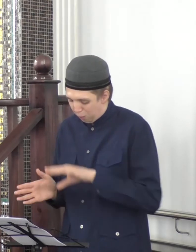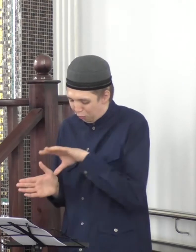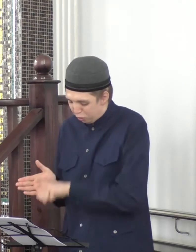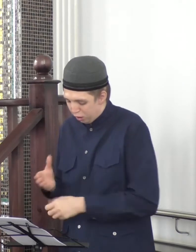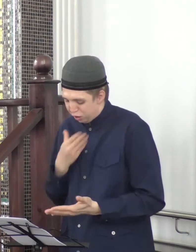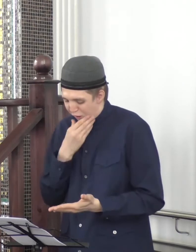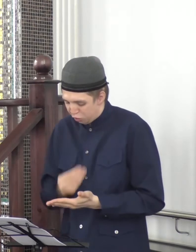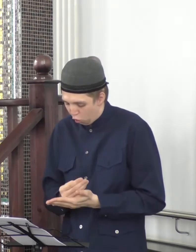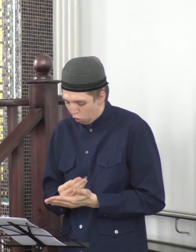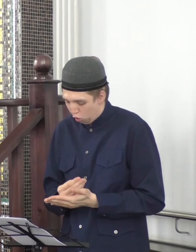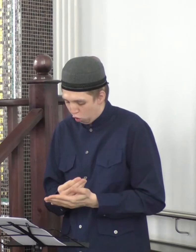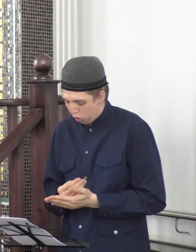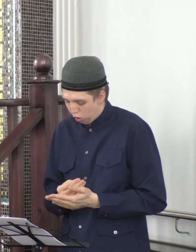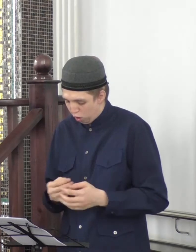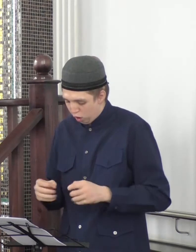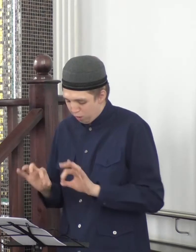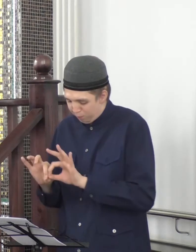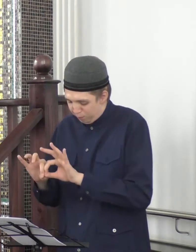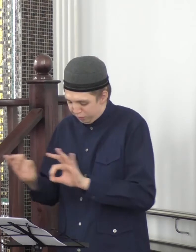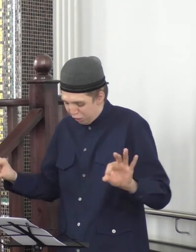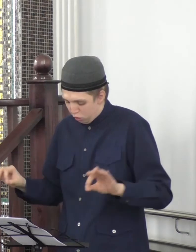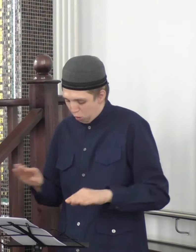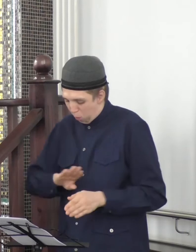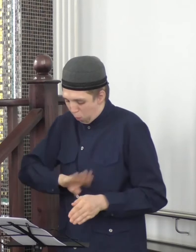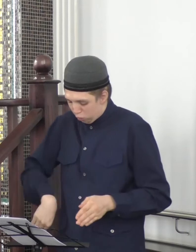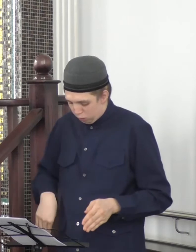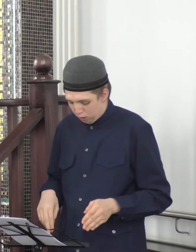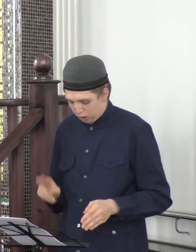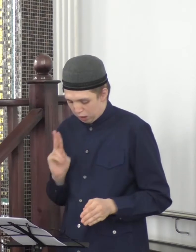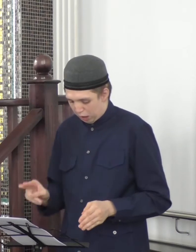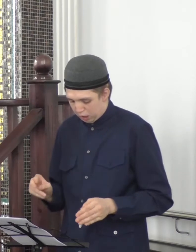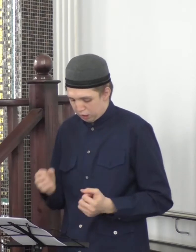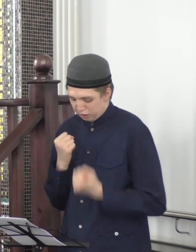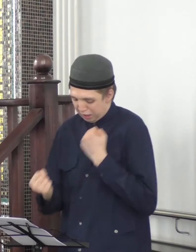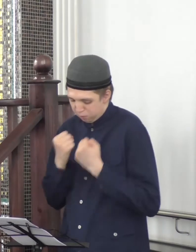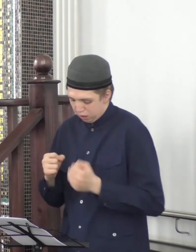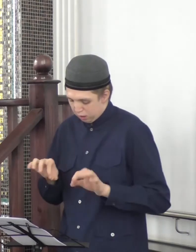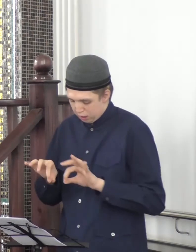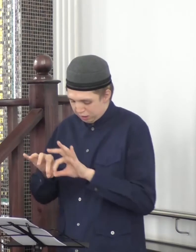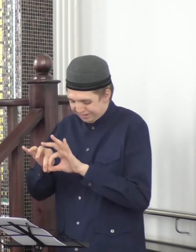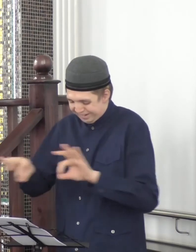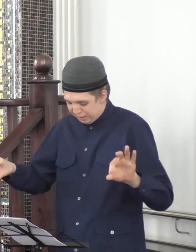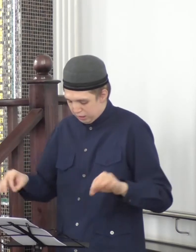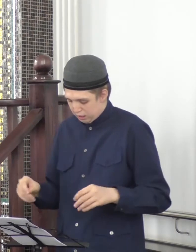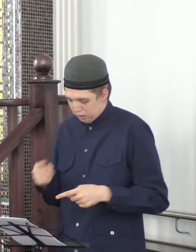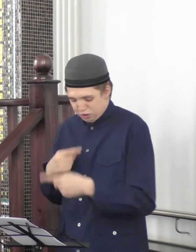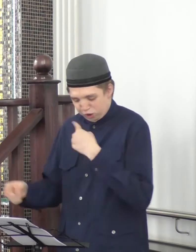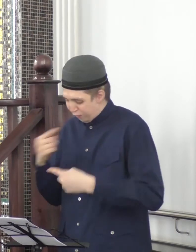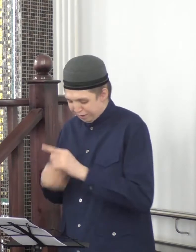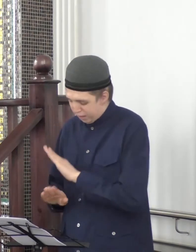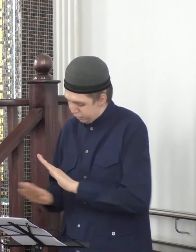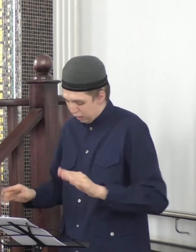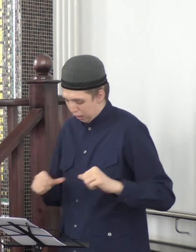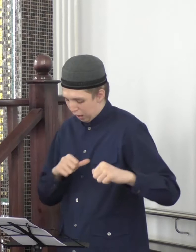ул безнең күңелләребезне, күңелләребезне заряд бирә торган бер ай. Һәм Аллаһ